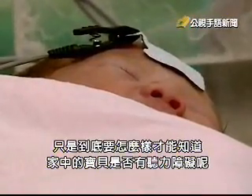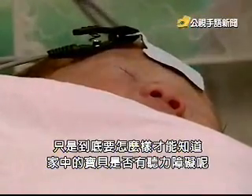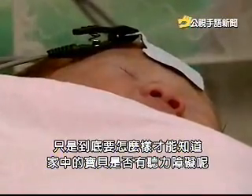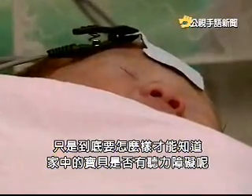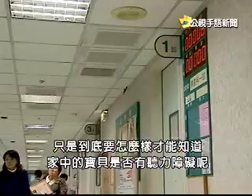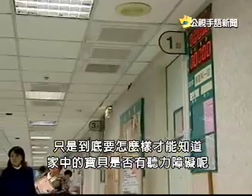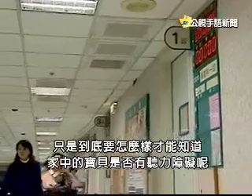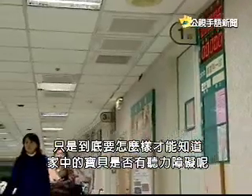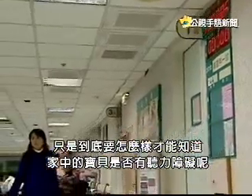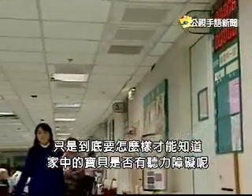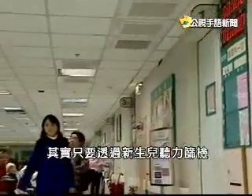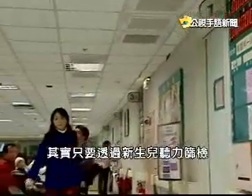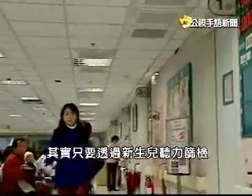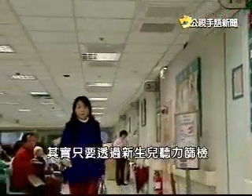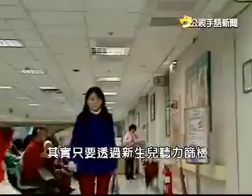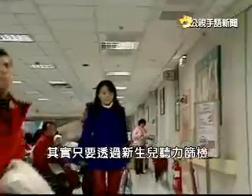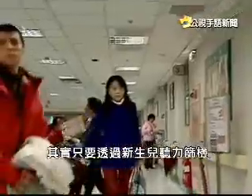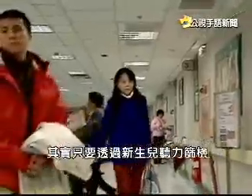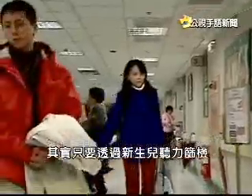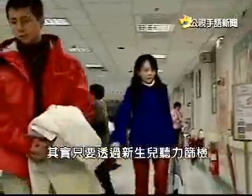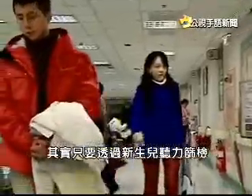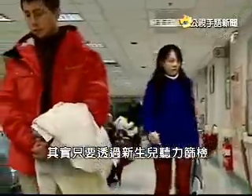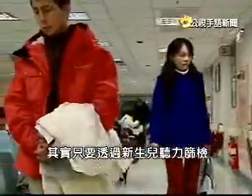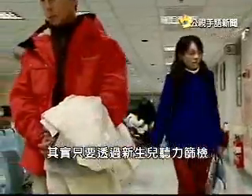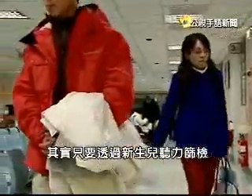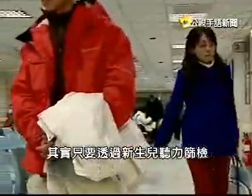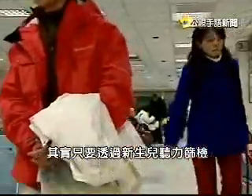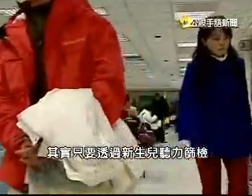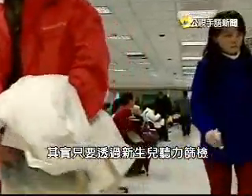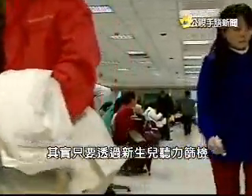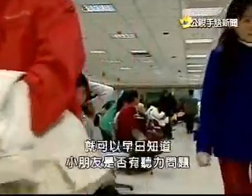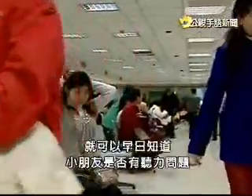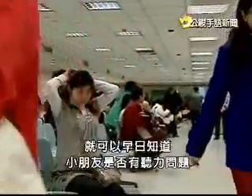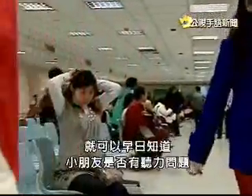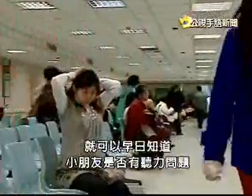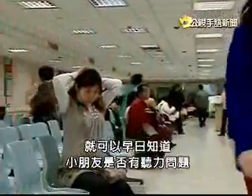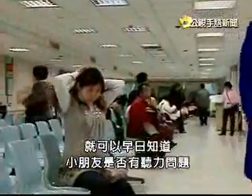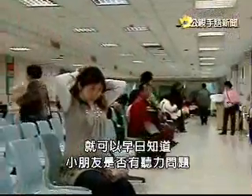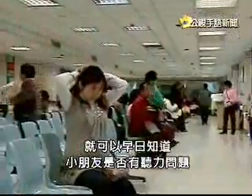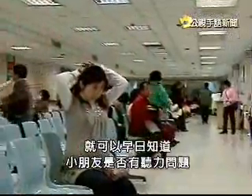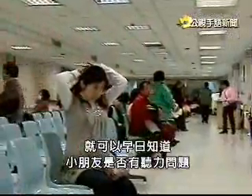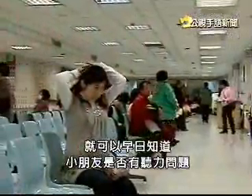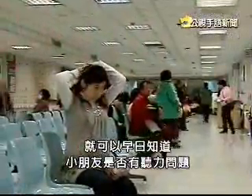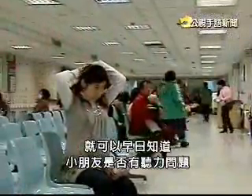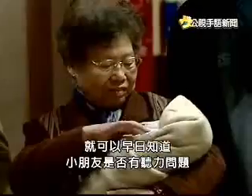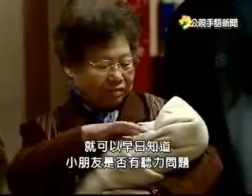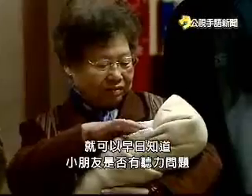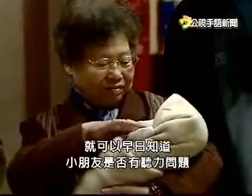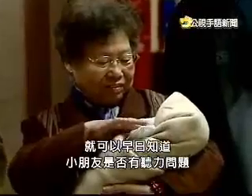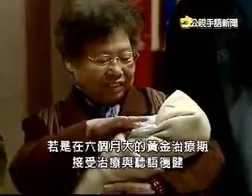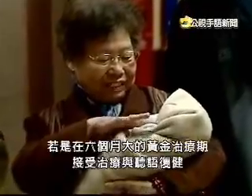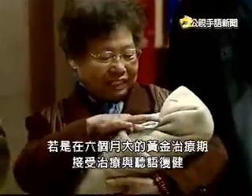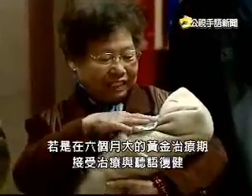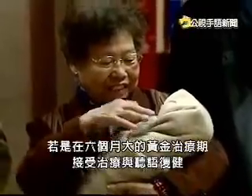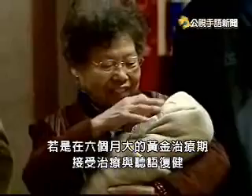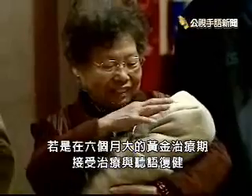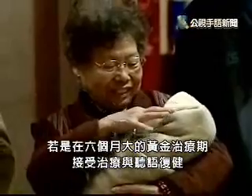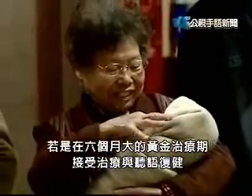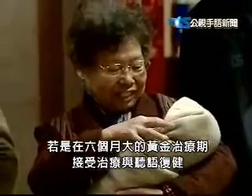否有听力障碍呢？其实只要透过新生儿听力筛检，就可以早日知道小朋友是否有听力问题。若是在六个月大的黄金